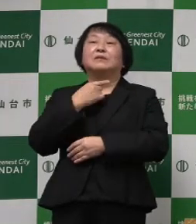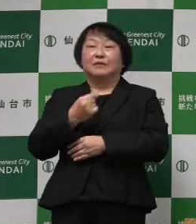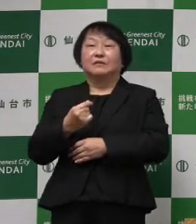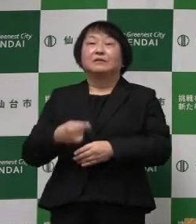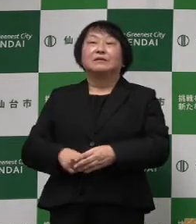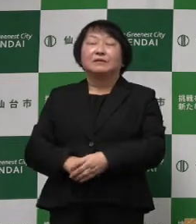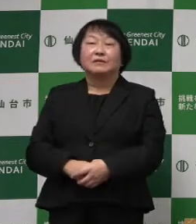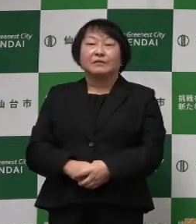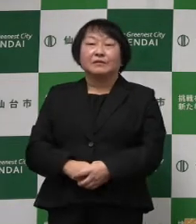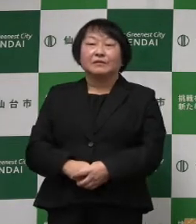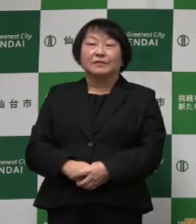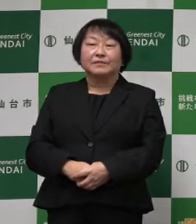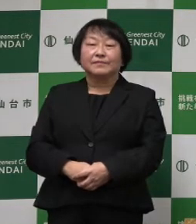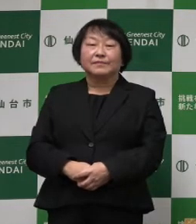います。